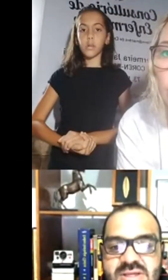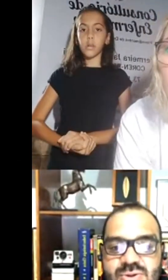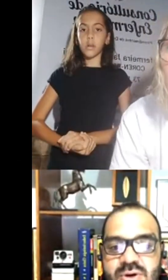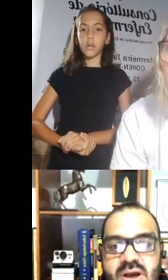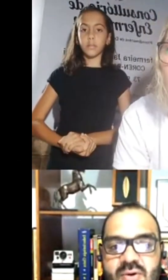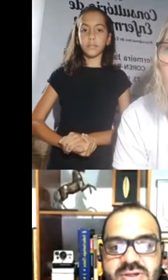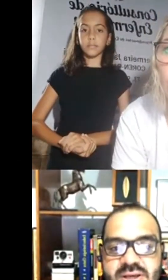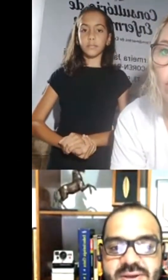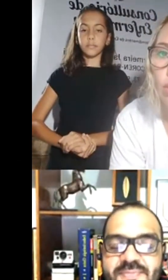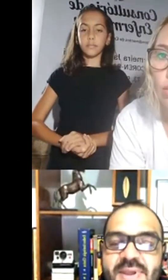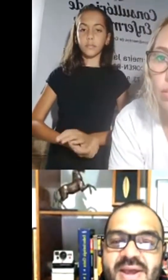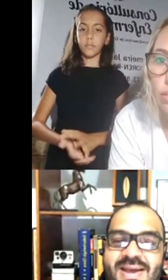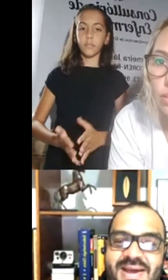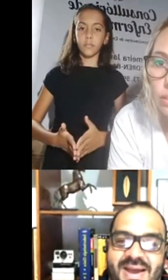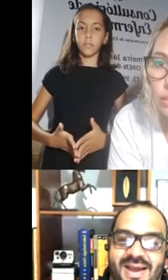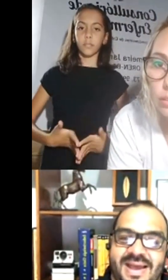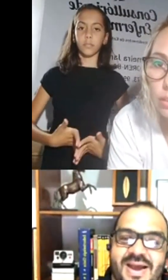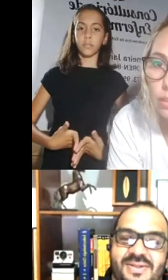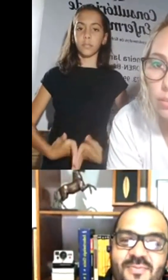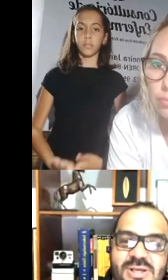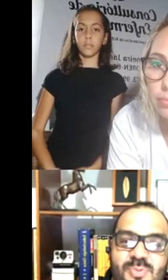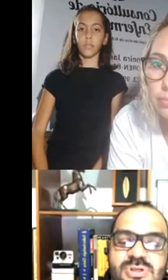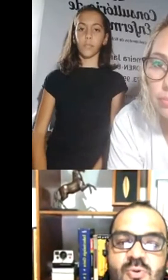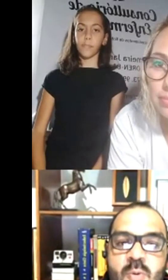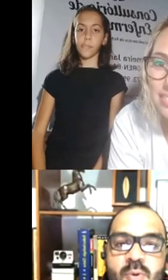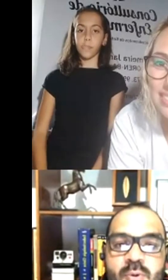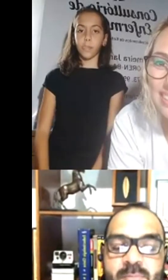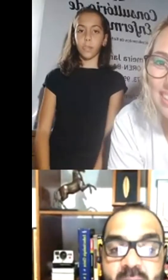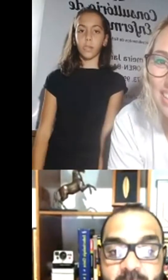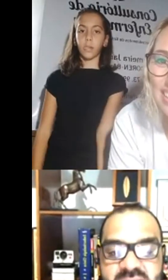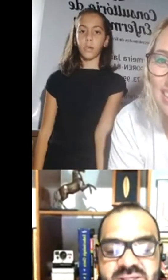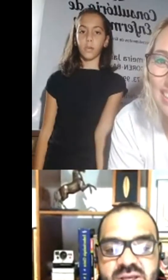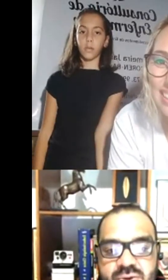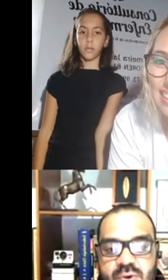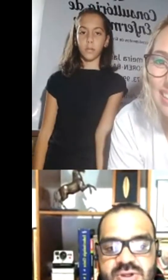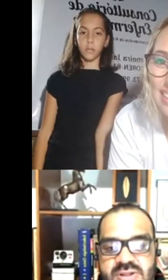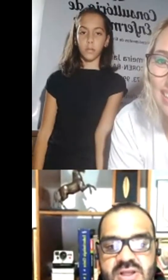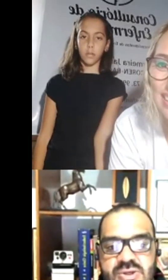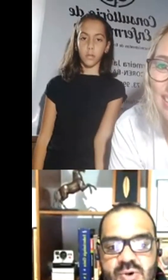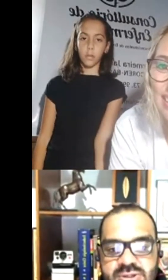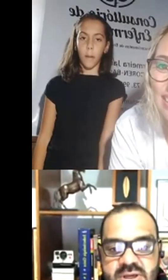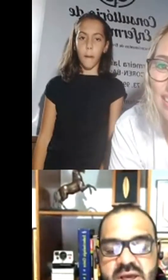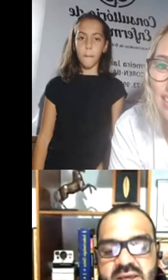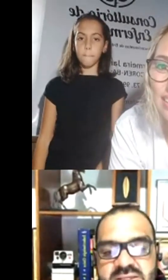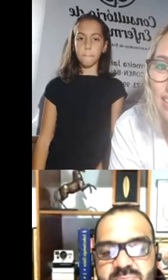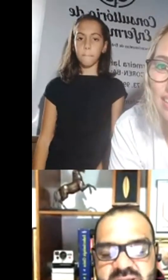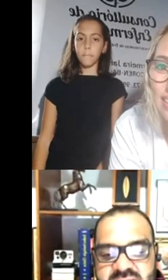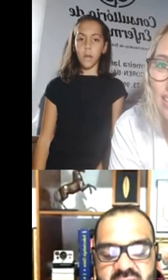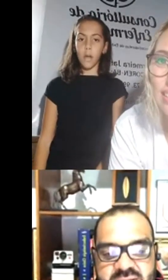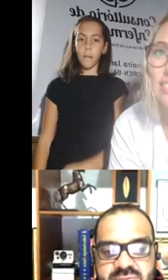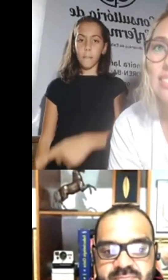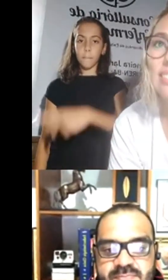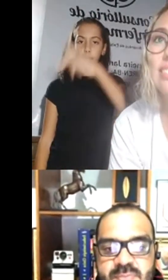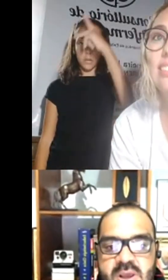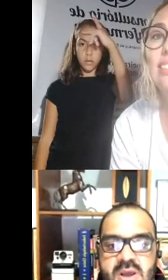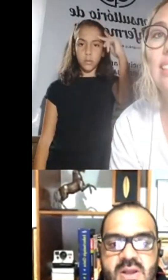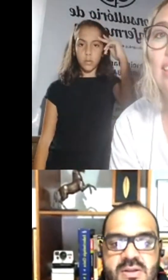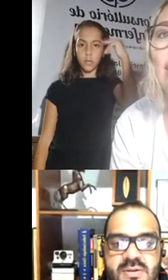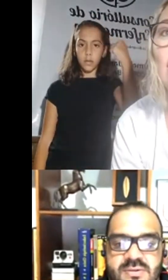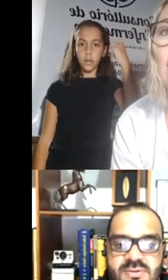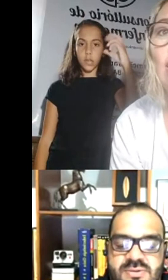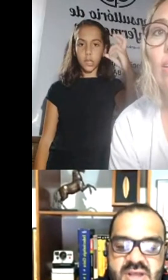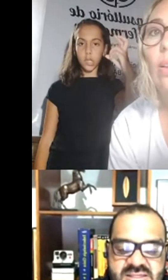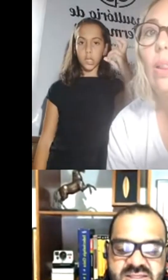essa assessoria hoje aqui, eu, minha esposa, como a um paciente hoje. Eu atendi hoje 15 pacientes.